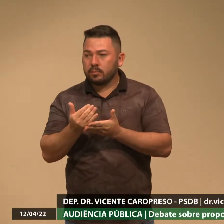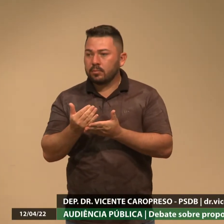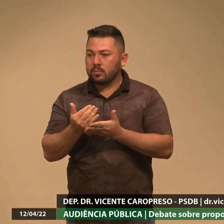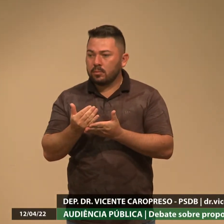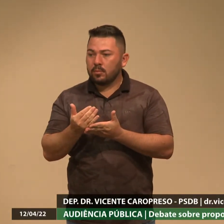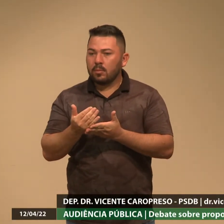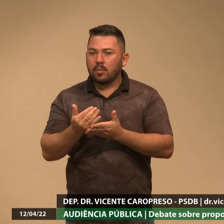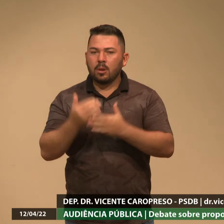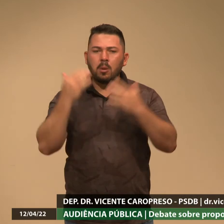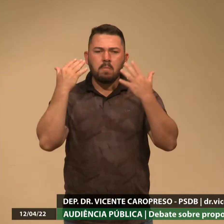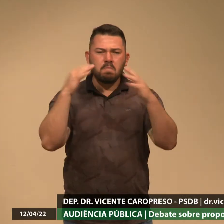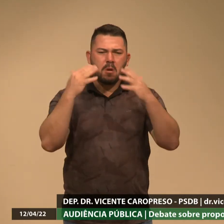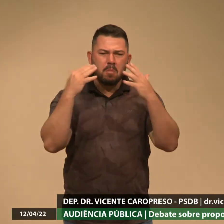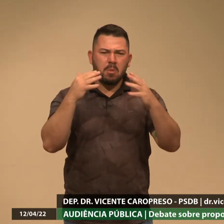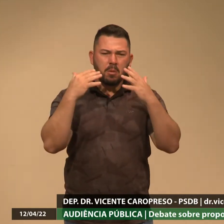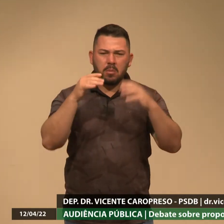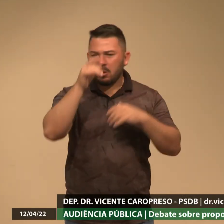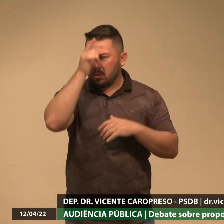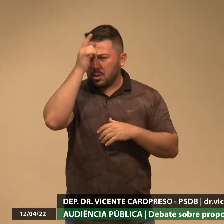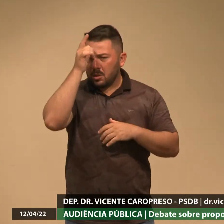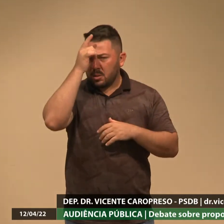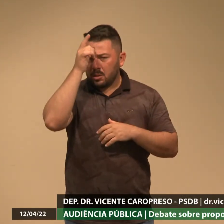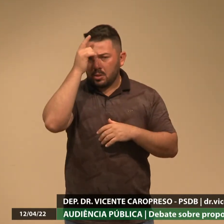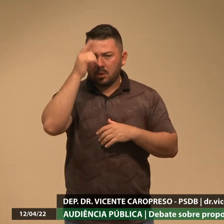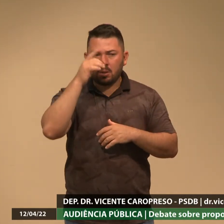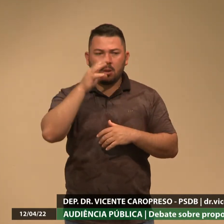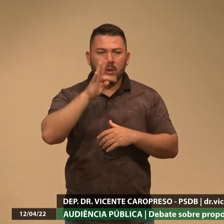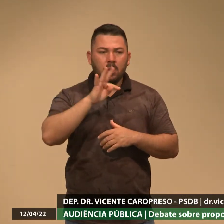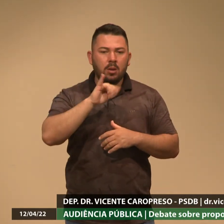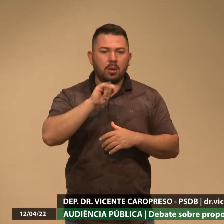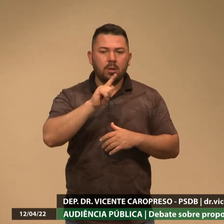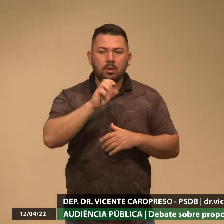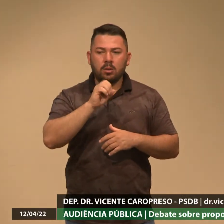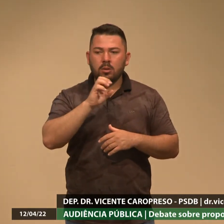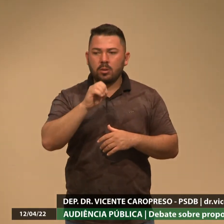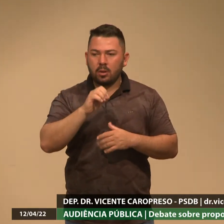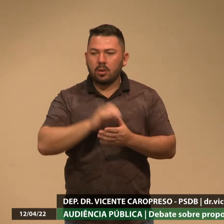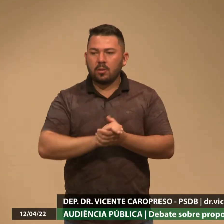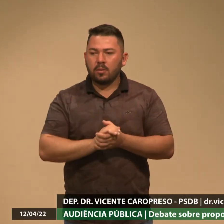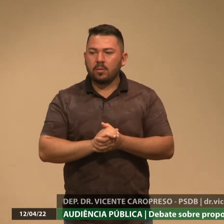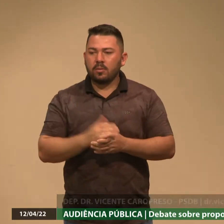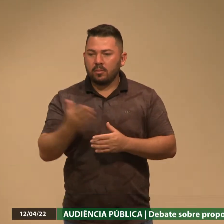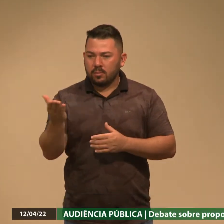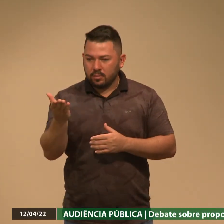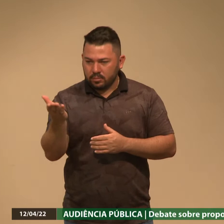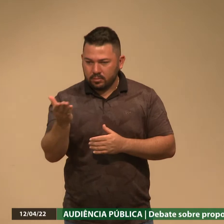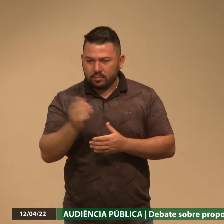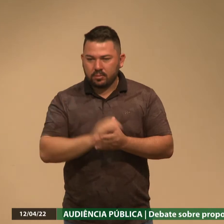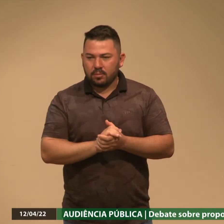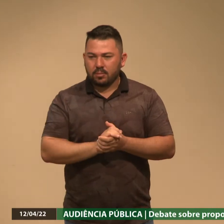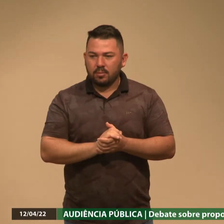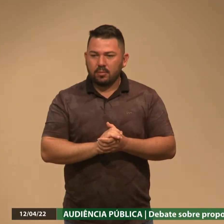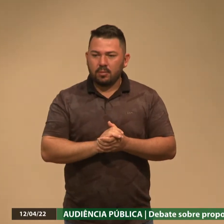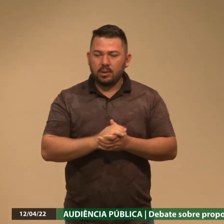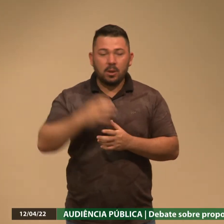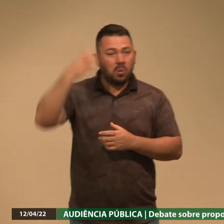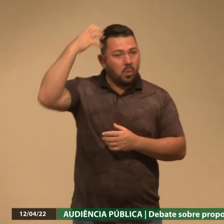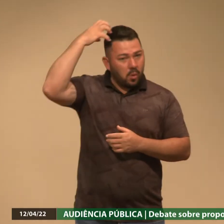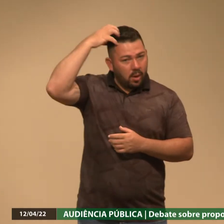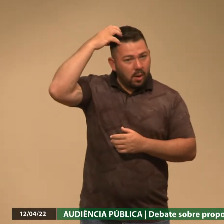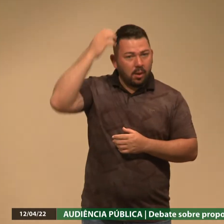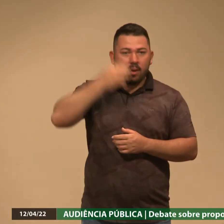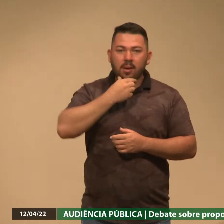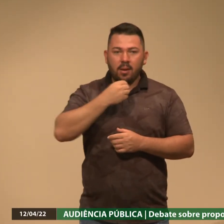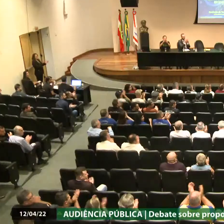Uma salva de palmas Sargento que o Tiago Perin E aí Nara Schmidt são o rei e rainha da